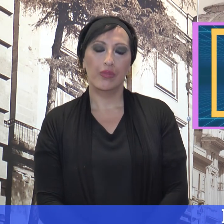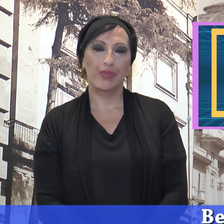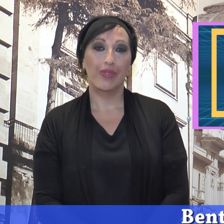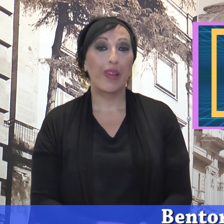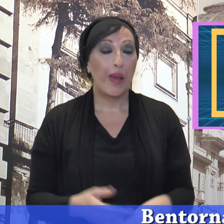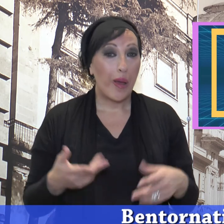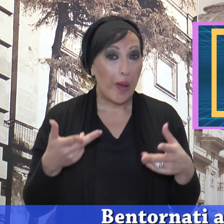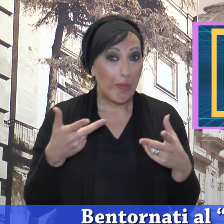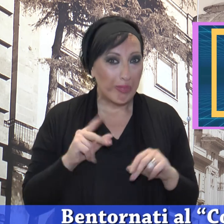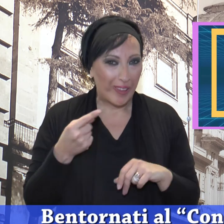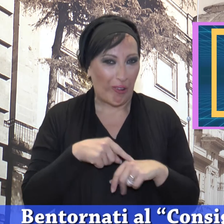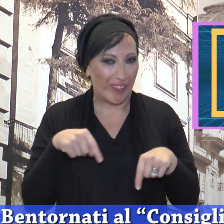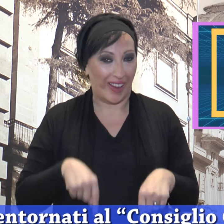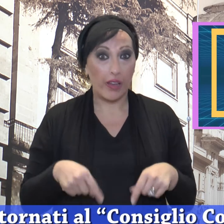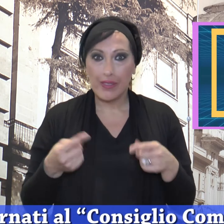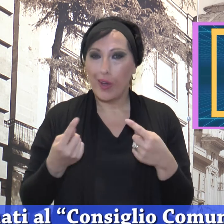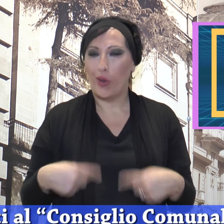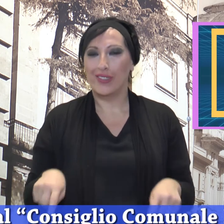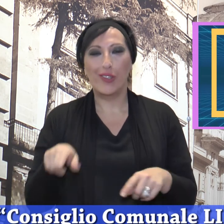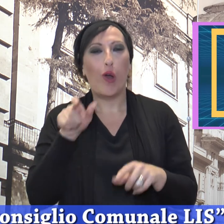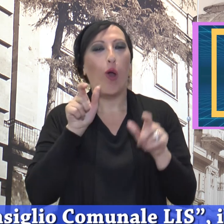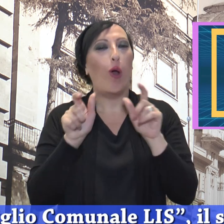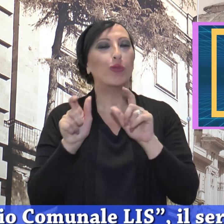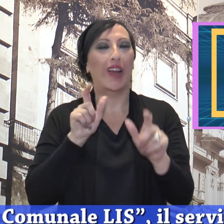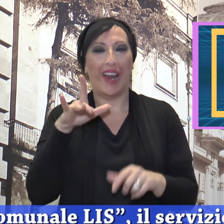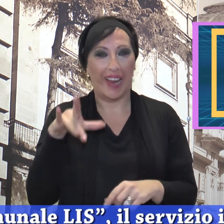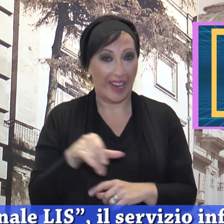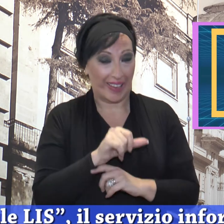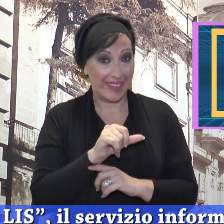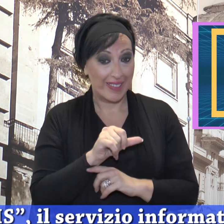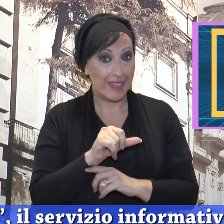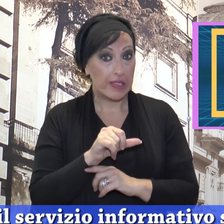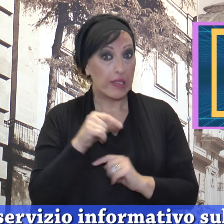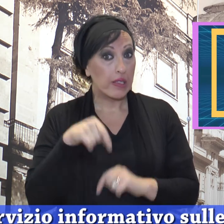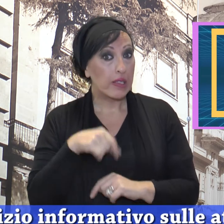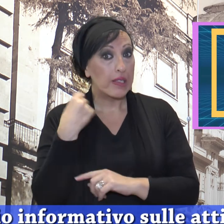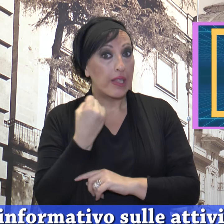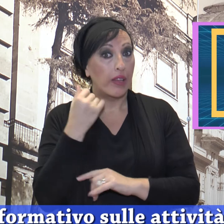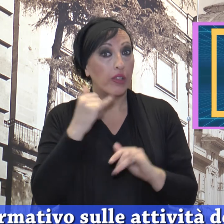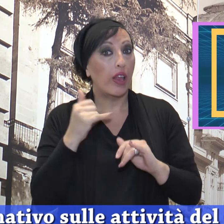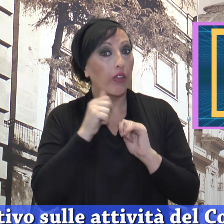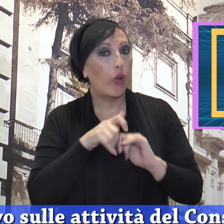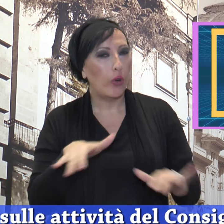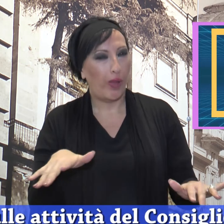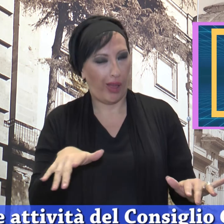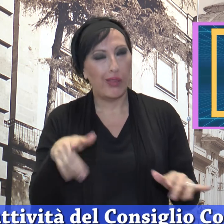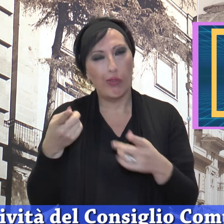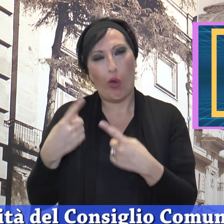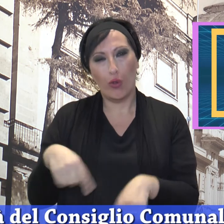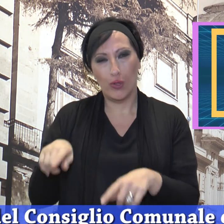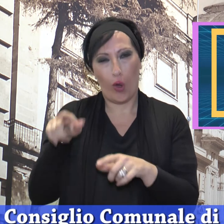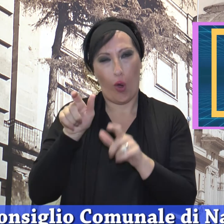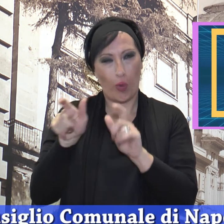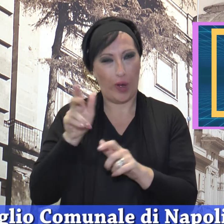Bentornati al Consiglio Comunale LIS, il servizio informativo sulle attività del